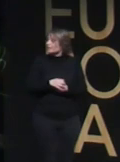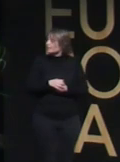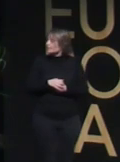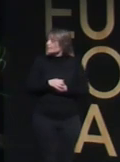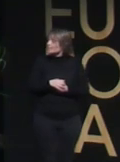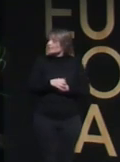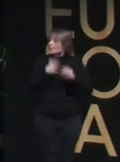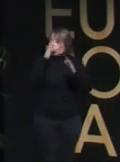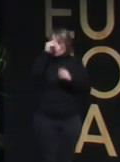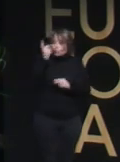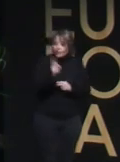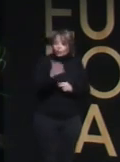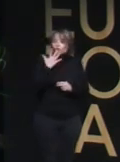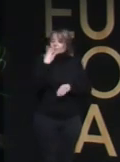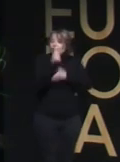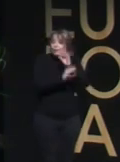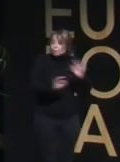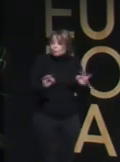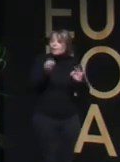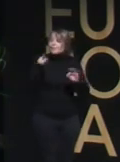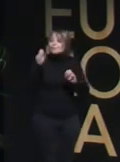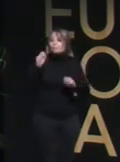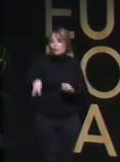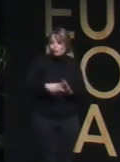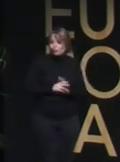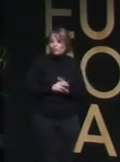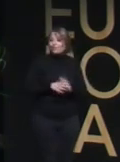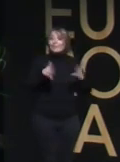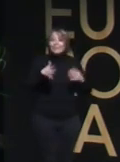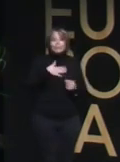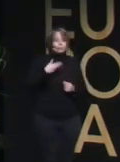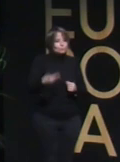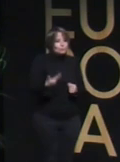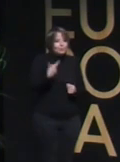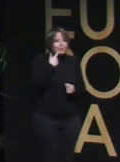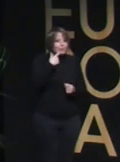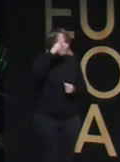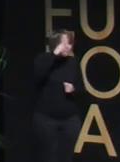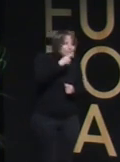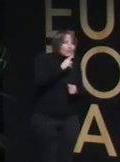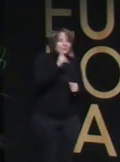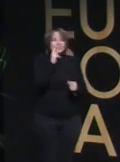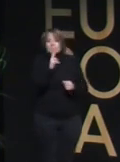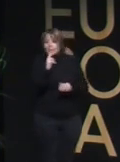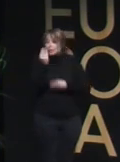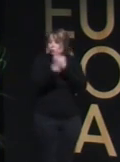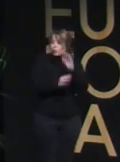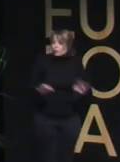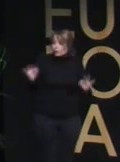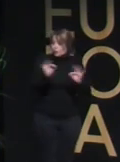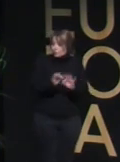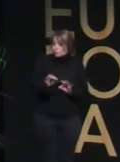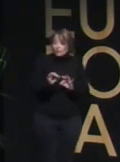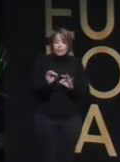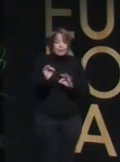No debemos olvidar que si no hacemos nada es peor. Esa es la clave para mí. ¿Vale? Es decir, los padres y las madres que no hacemos nada en ese burnout